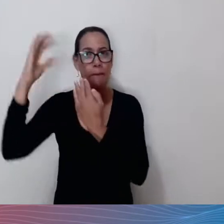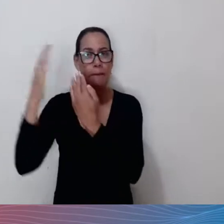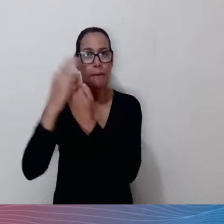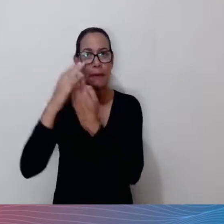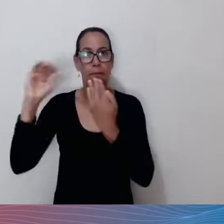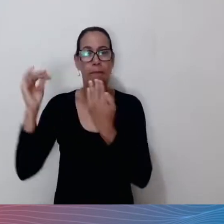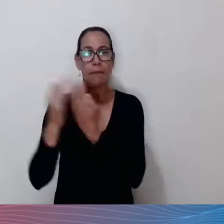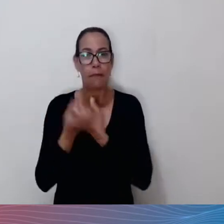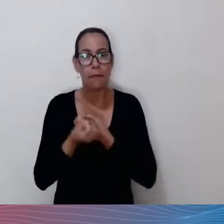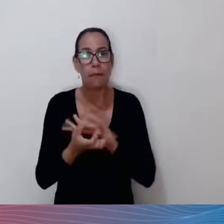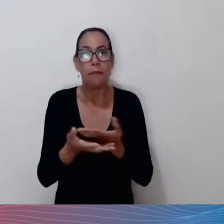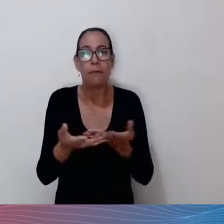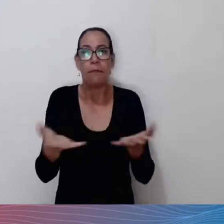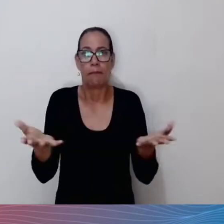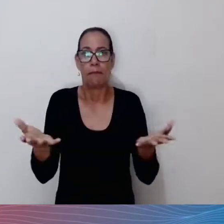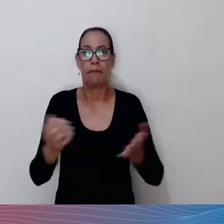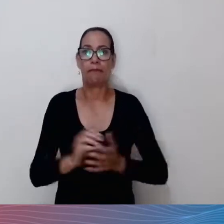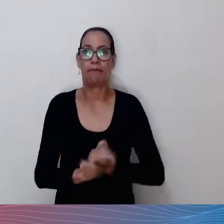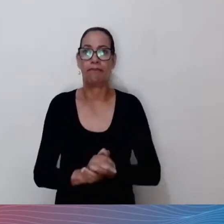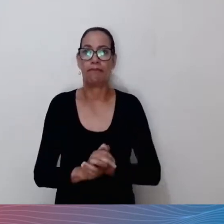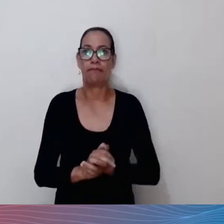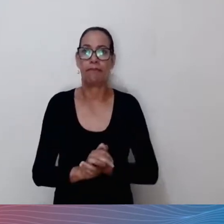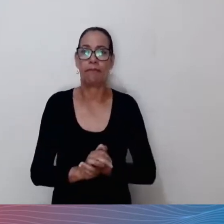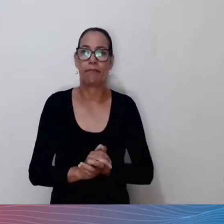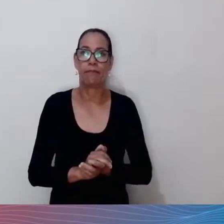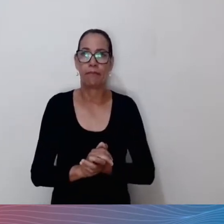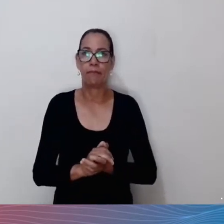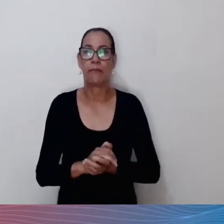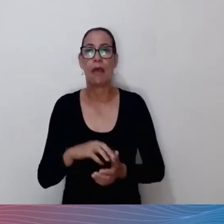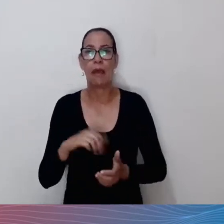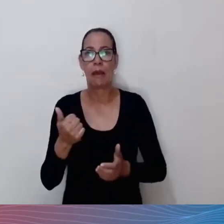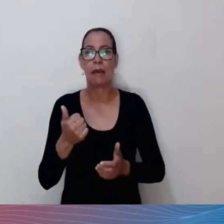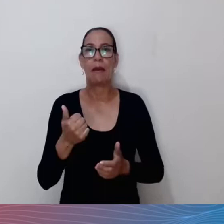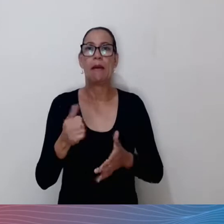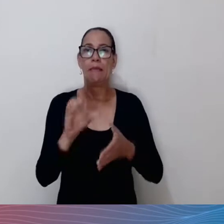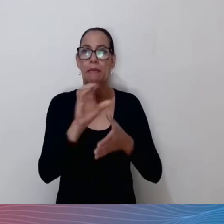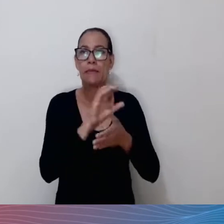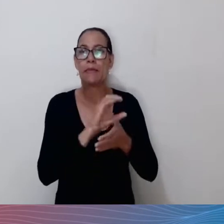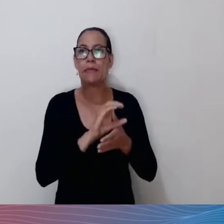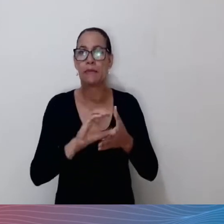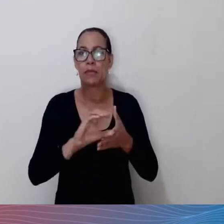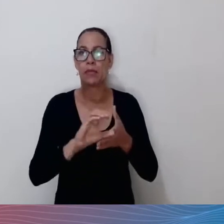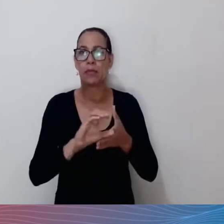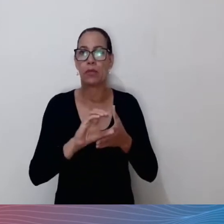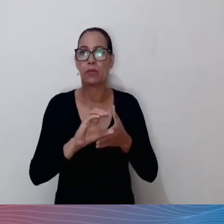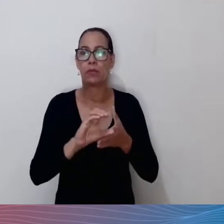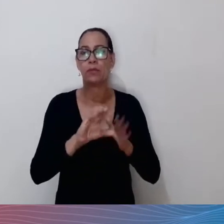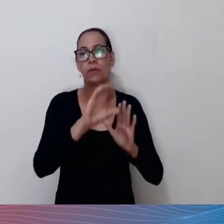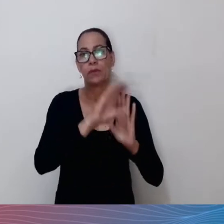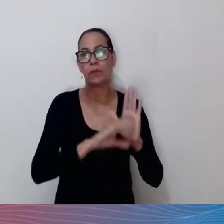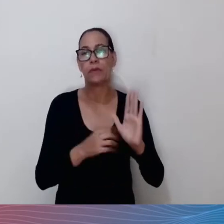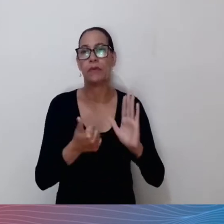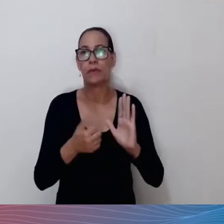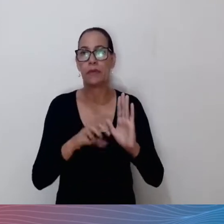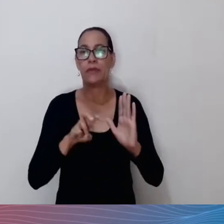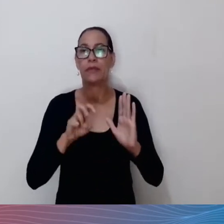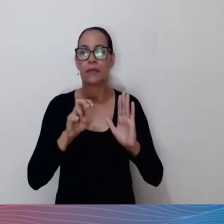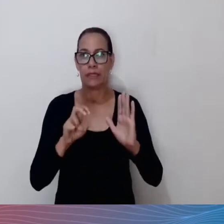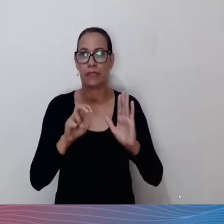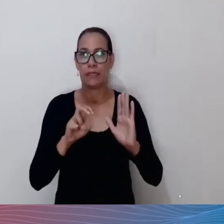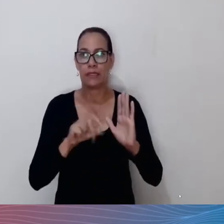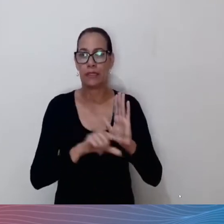Coríntios capítulo 15, versículo 10, vamos abrir nossas Bíblias, 1 Coríntios 15.